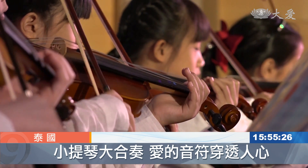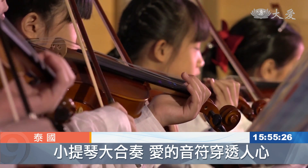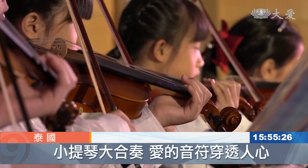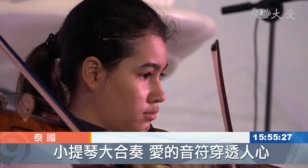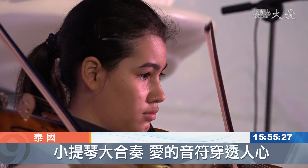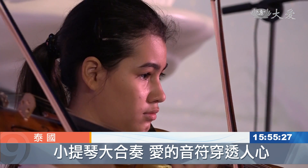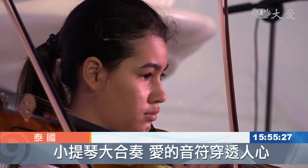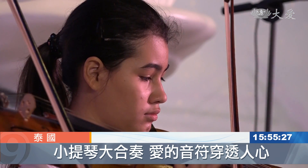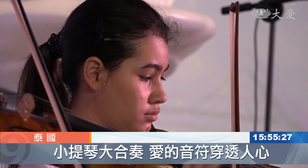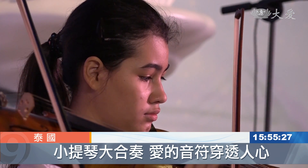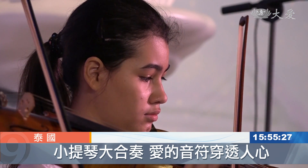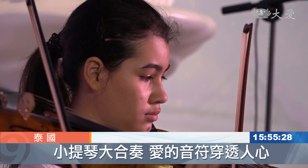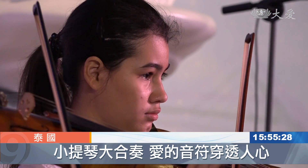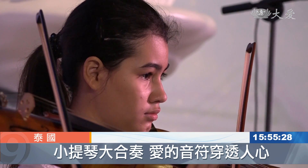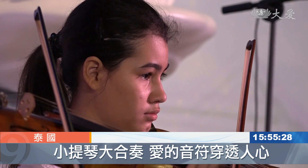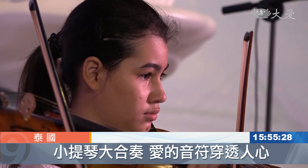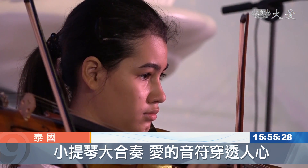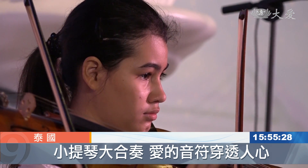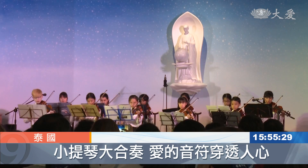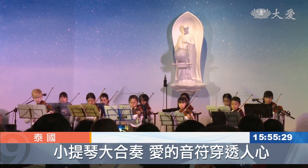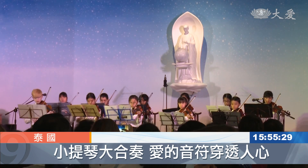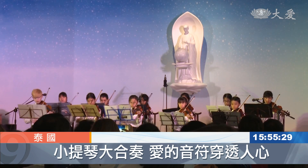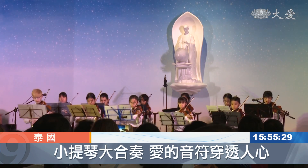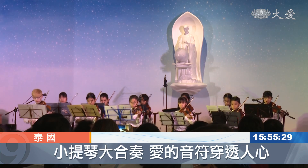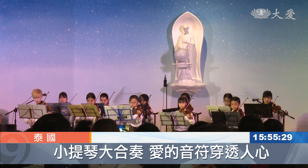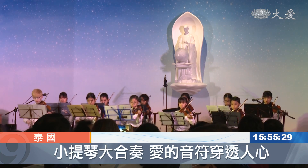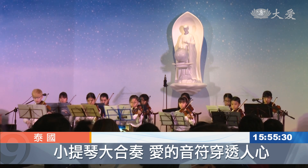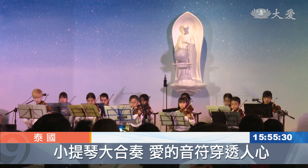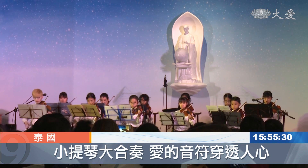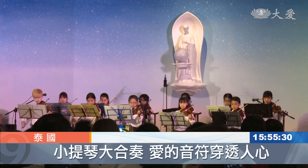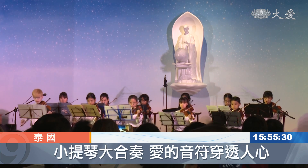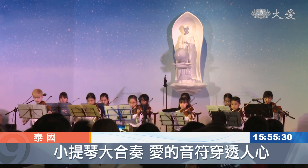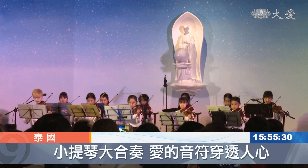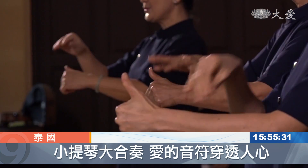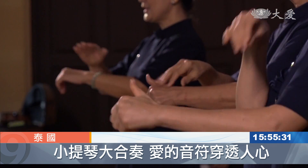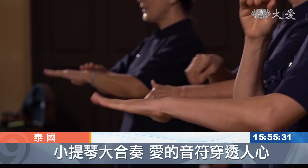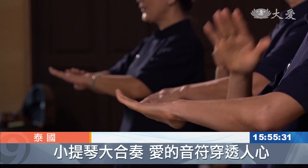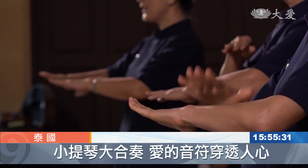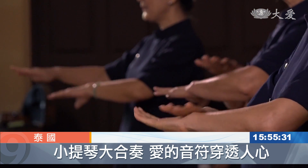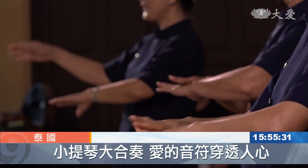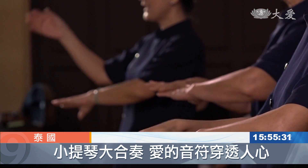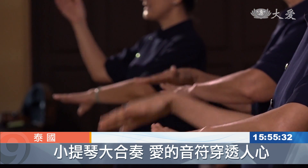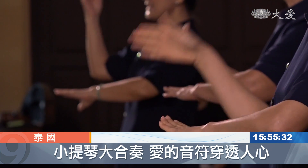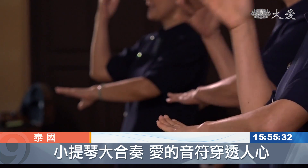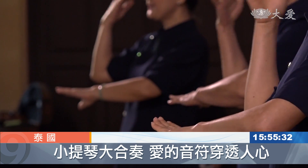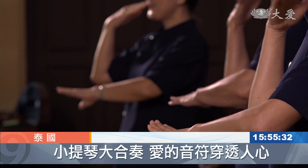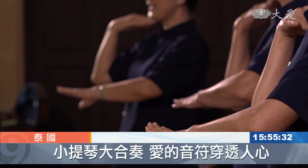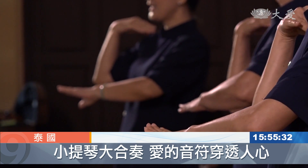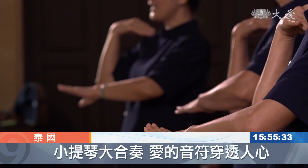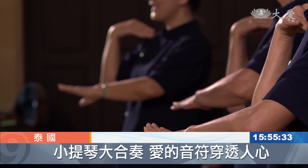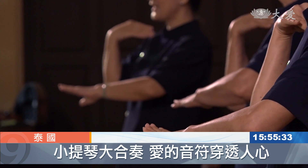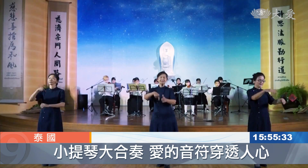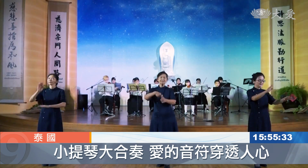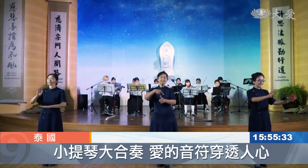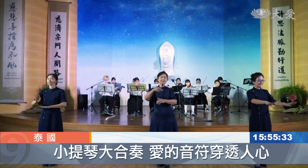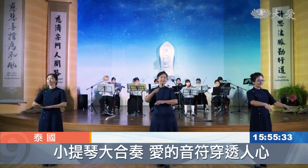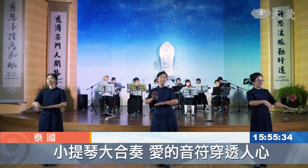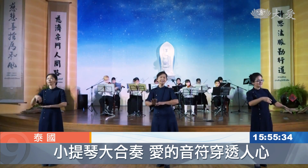一收一放，16位小提琴学生整齐划一，加上手语，不用歌词，悠扬乐声就能听进